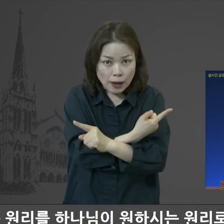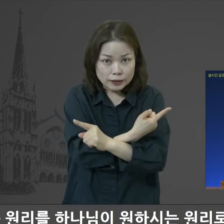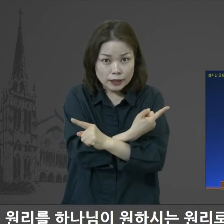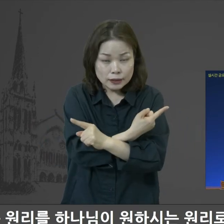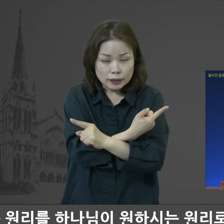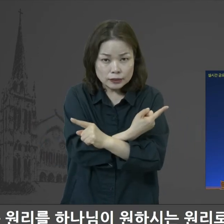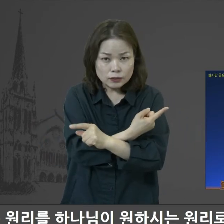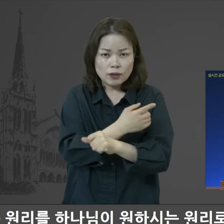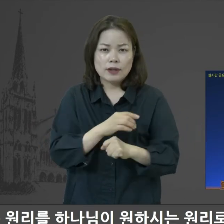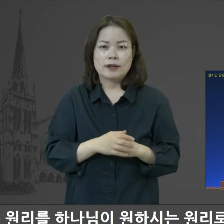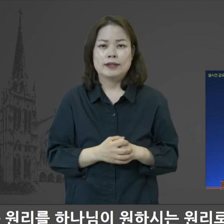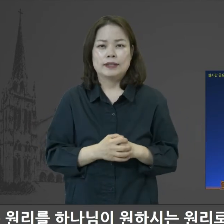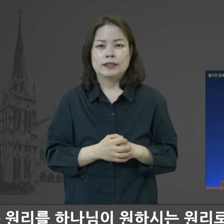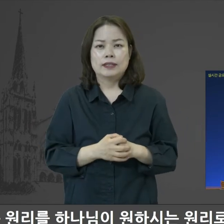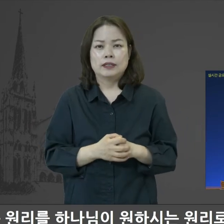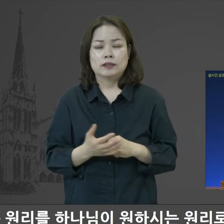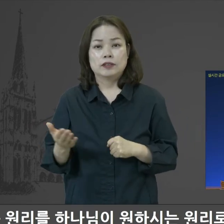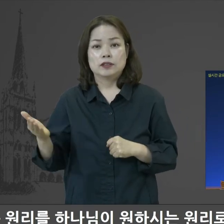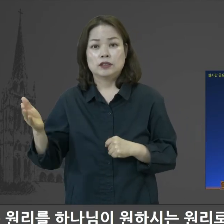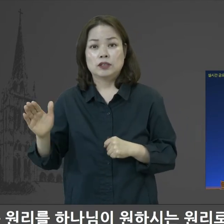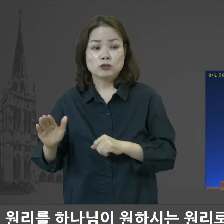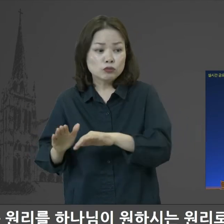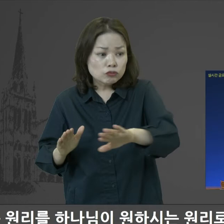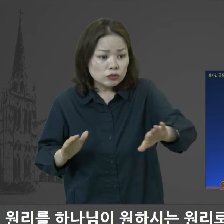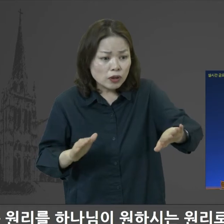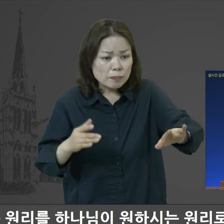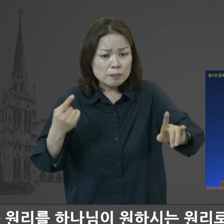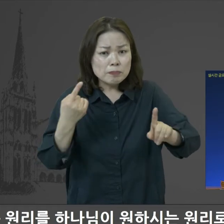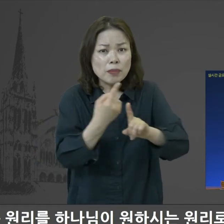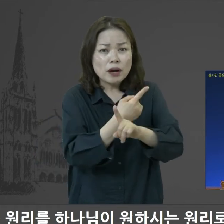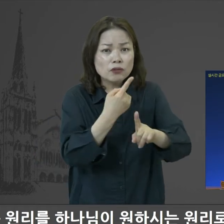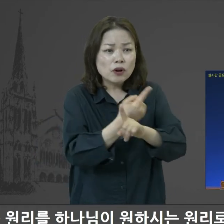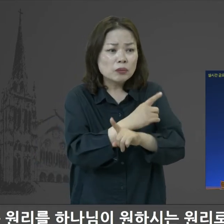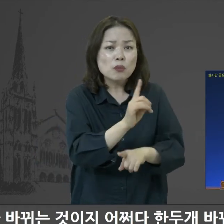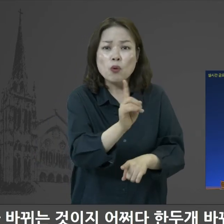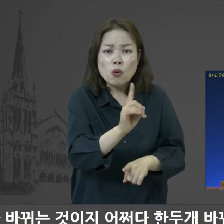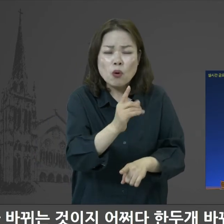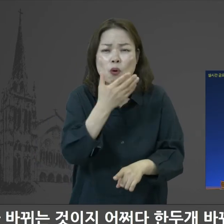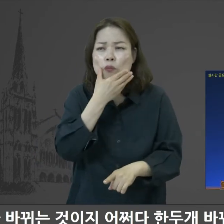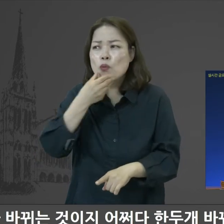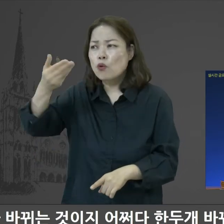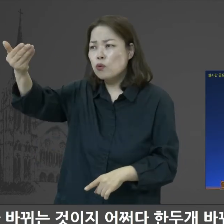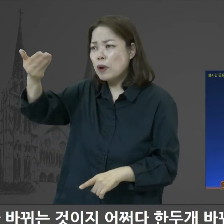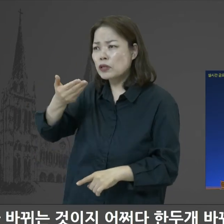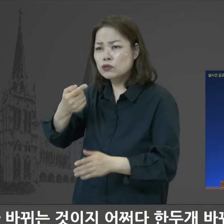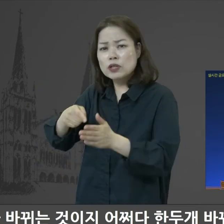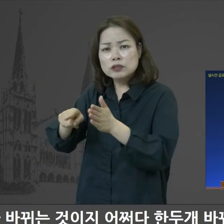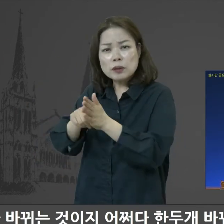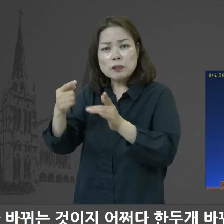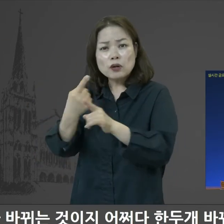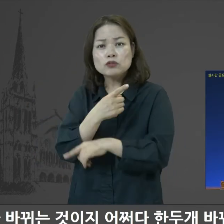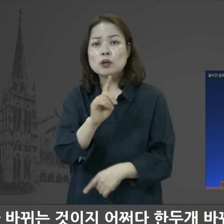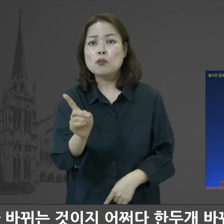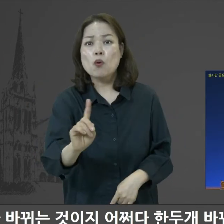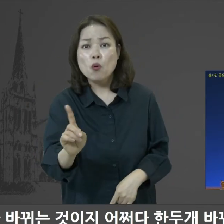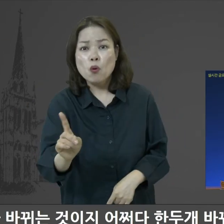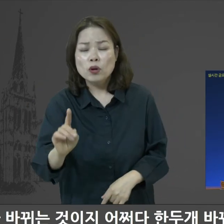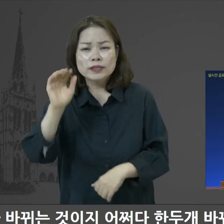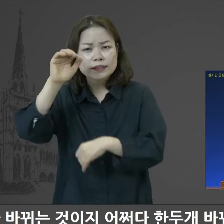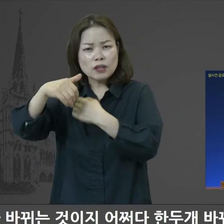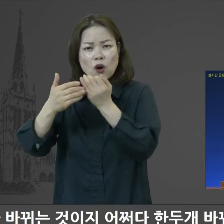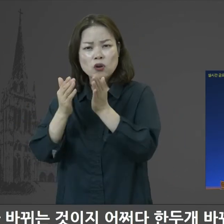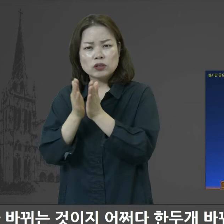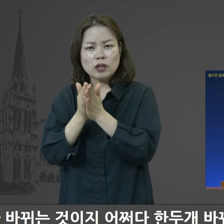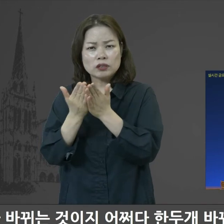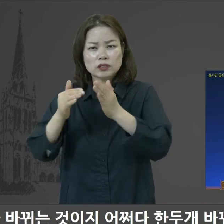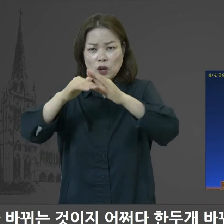되는 거죠. 근데 우리가 정말 바꿔야 될 원리가, 복을 받기 위해서 바꿔야 될 원리가 뭐냐면, 성경 전체,